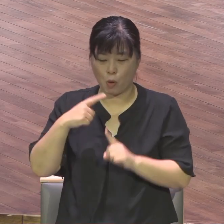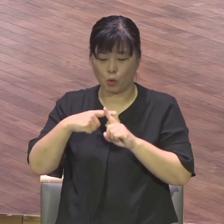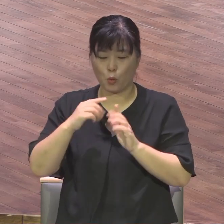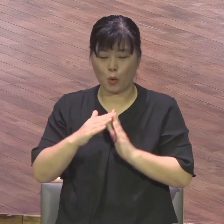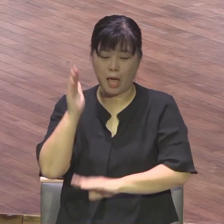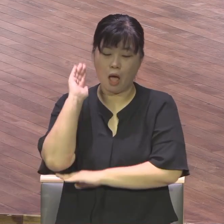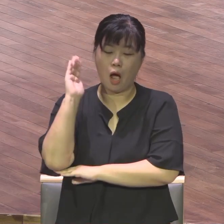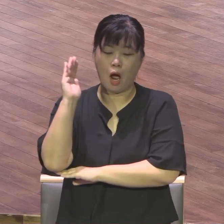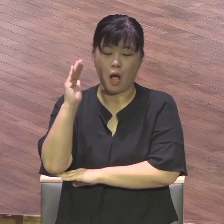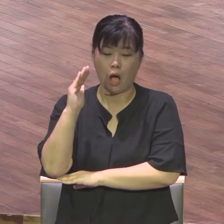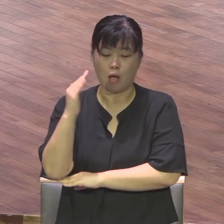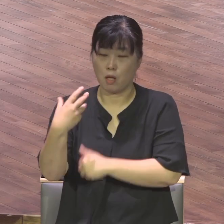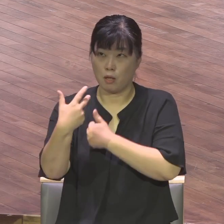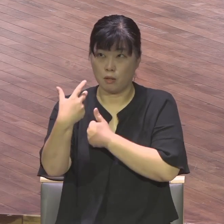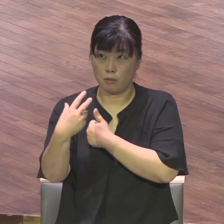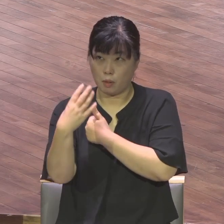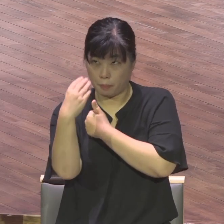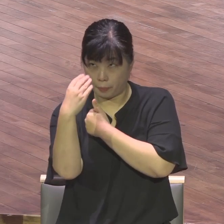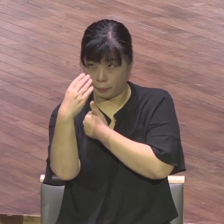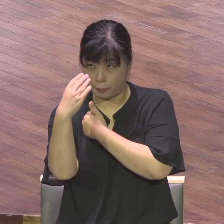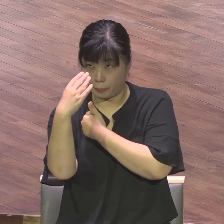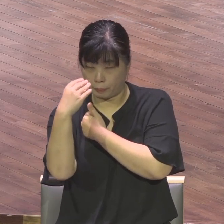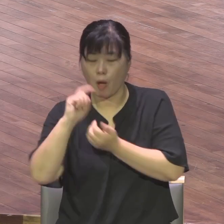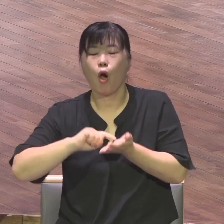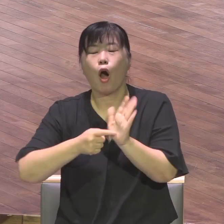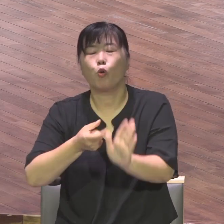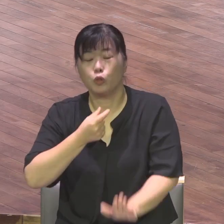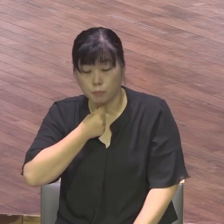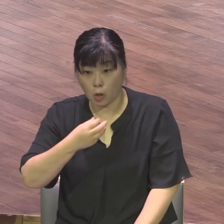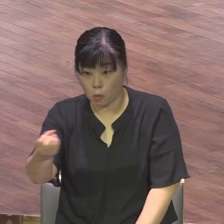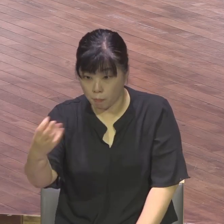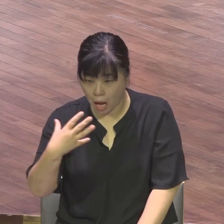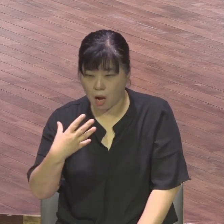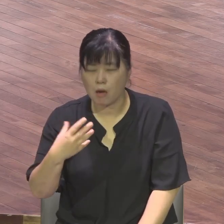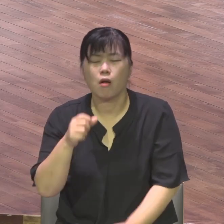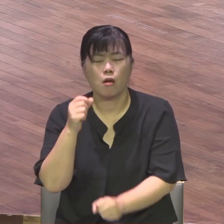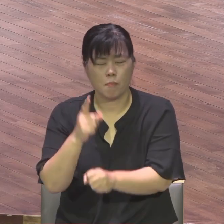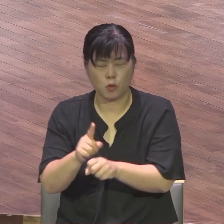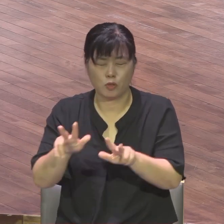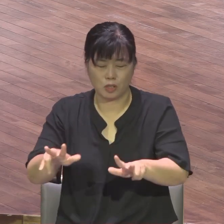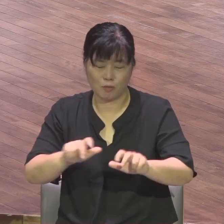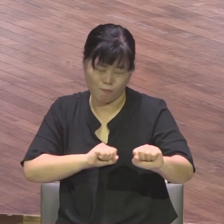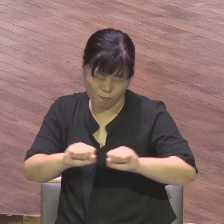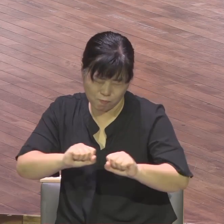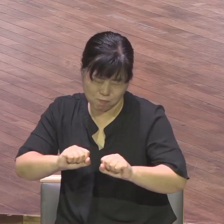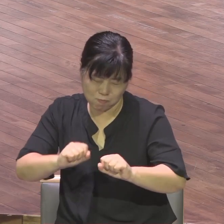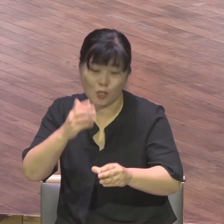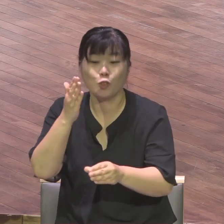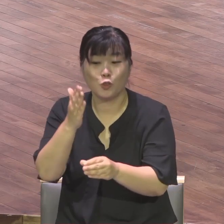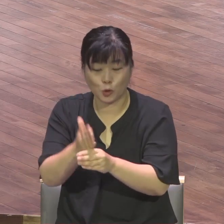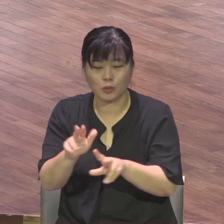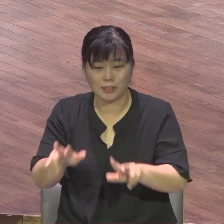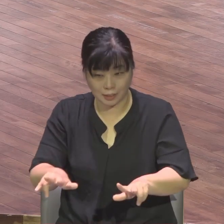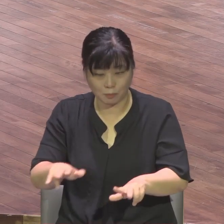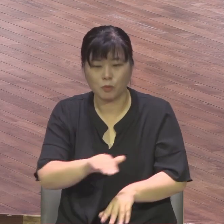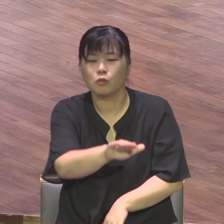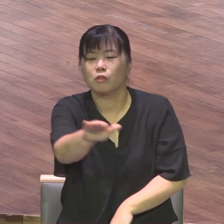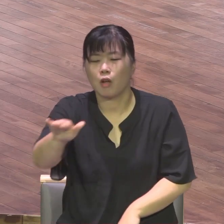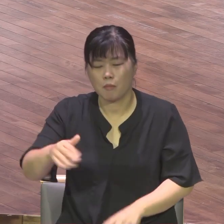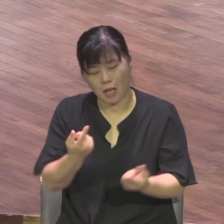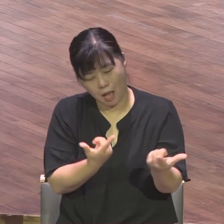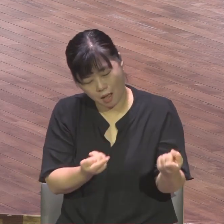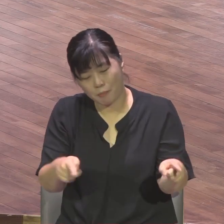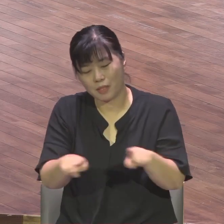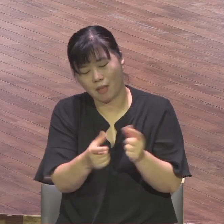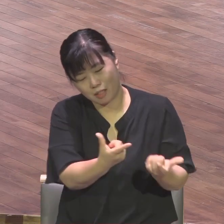베드로같이 모든 편견 다 내려놓고 화평의 복음 전도자로 설 수 있도록 기도해 주시길 바랍니다. 그래서